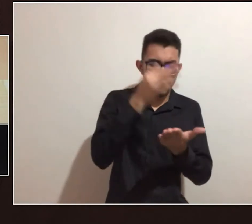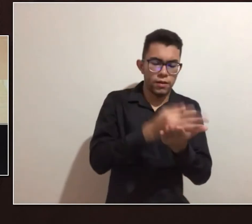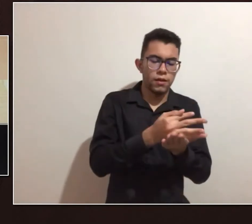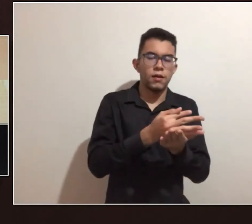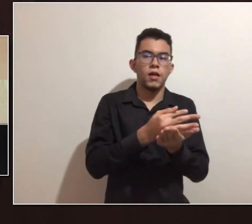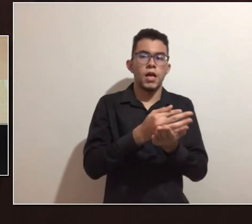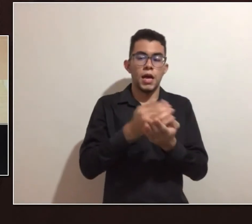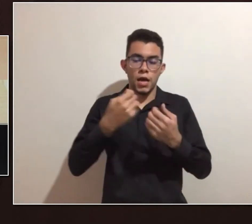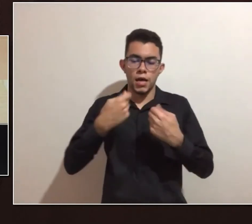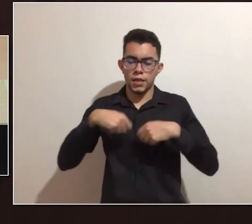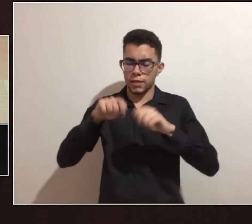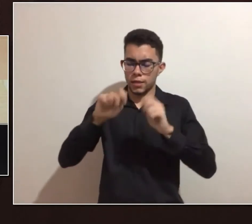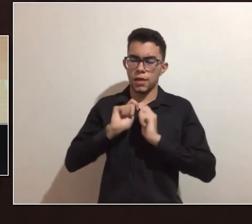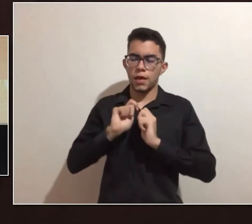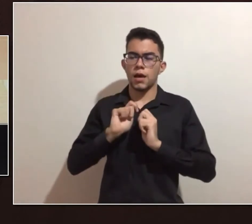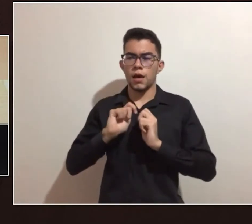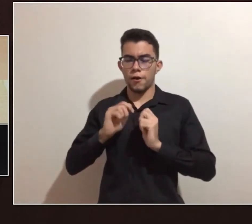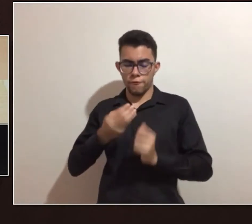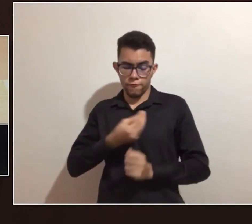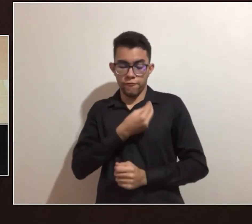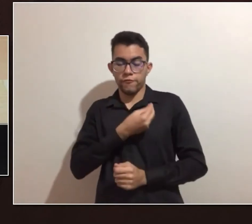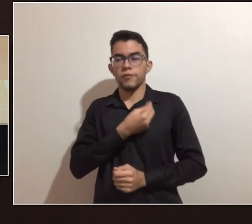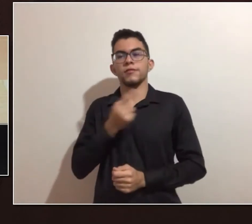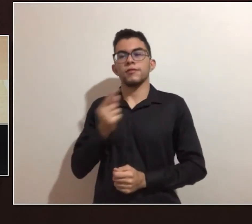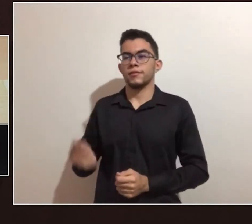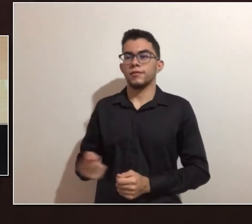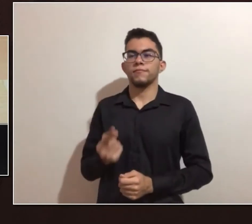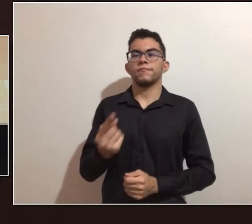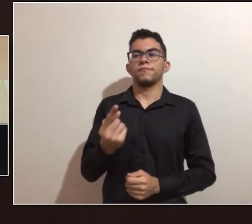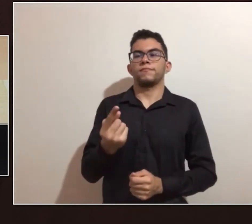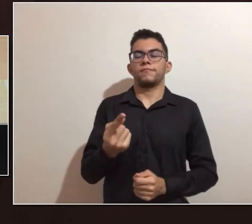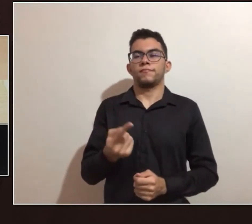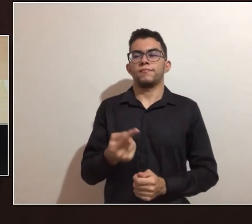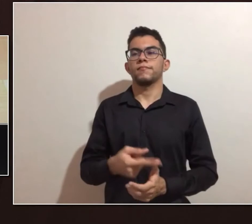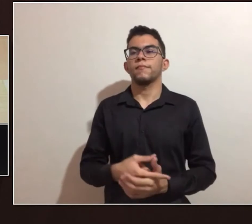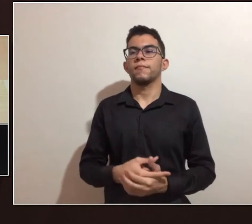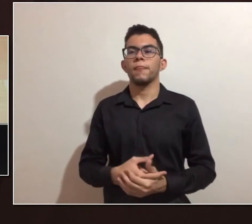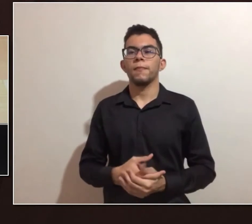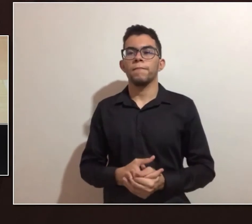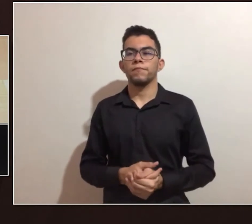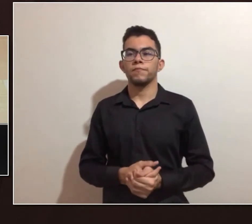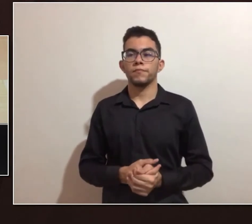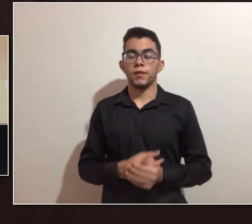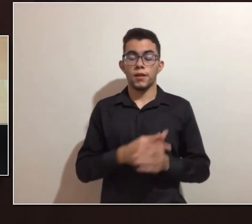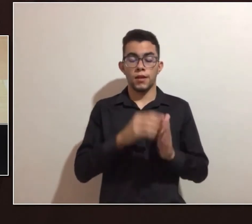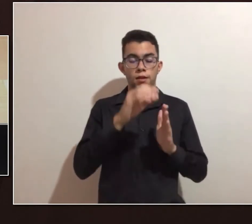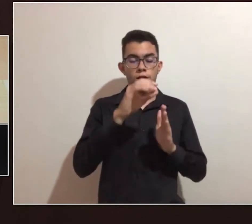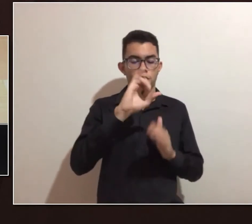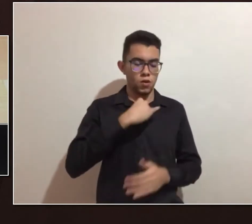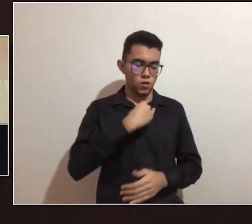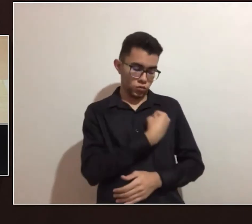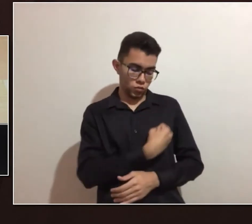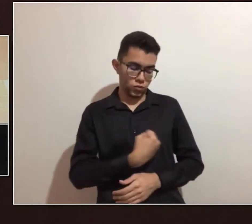vida eterna. João 3,16. Quem sabe João 3,16? Quem sabe falar de cor?